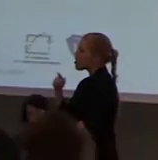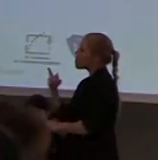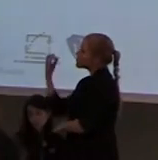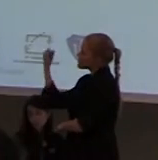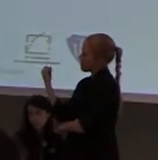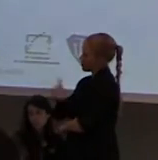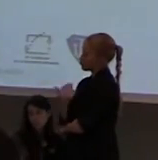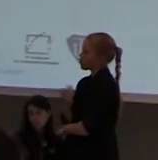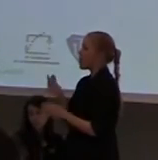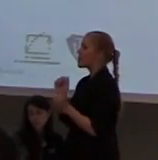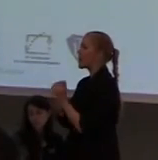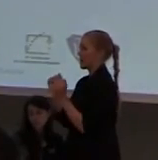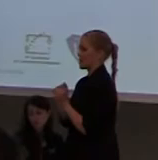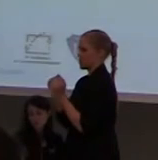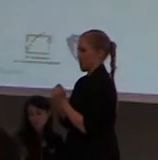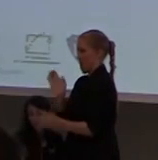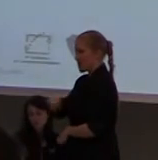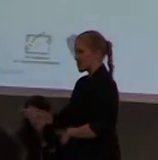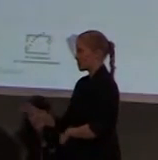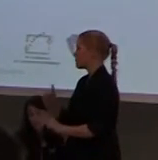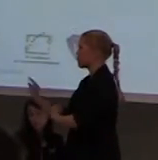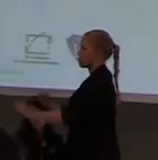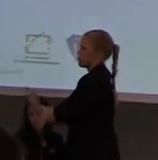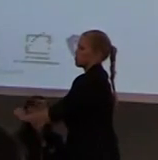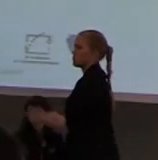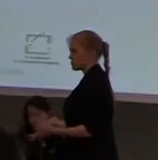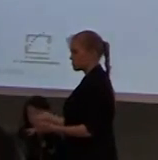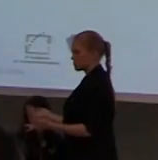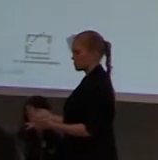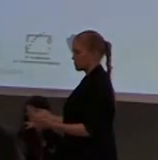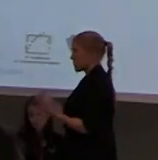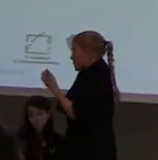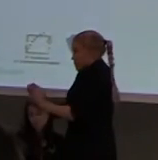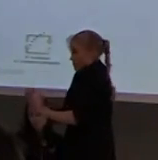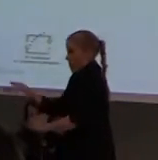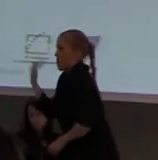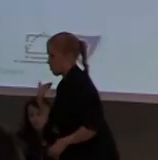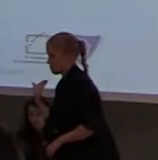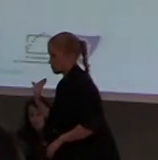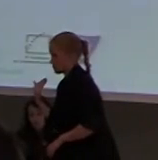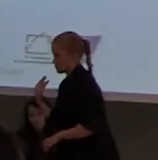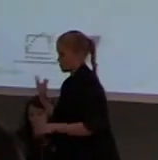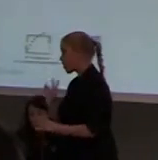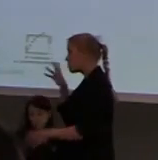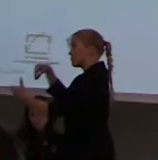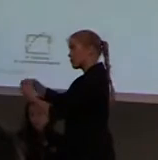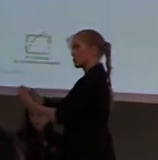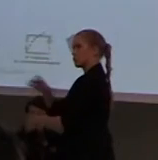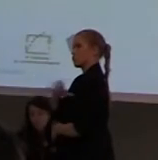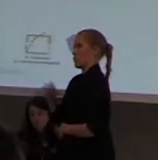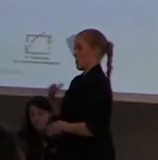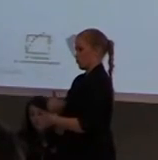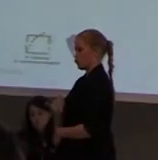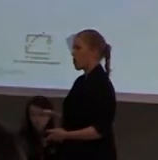škol praktických. Prostě odešli. Z důvody ponecháme teď stranou. Přišli do běžných škol a v těch běžných školách oni dosáhnou